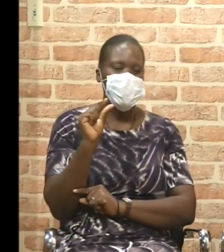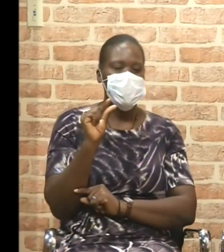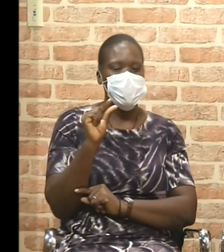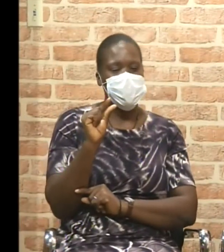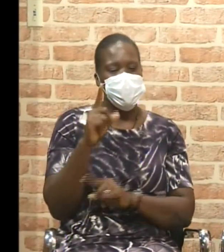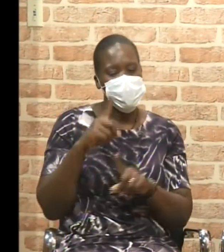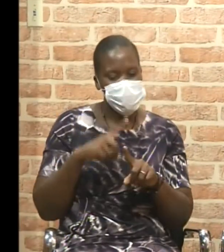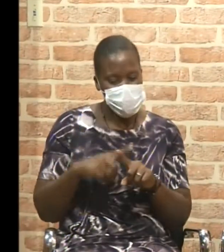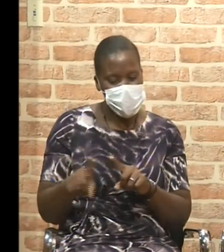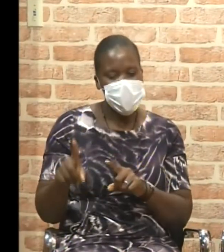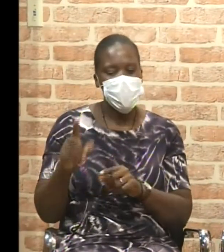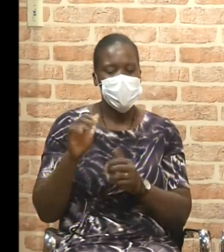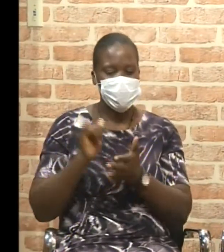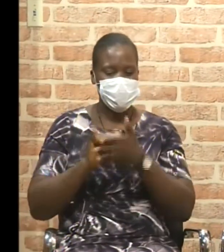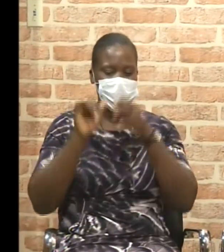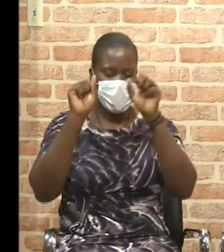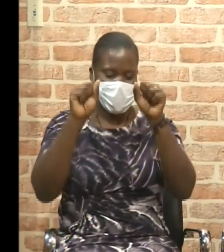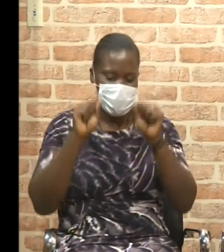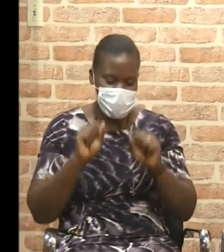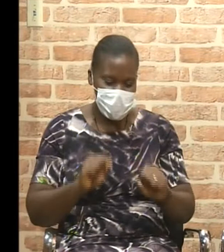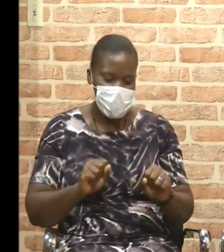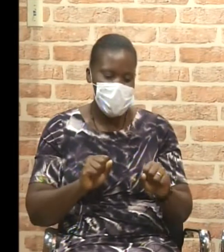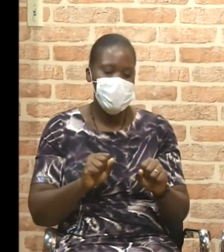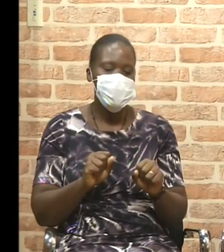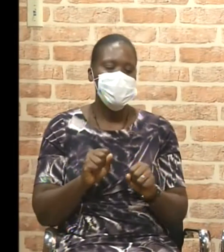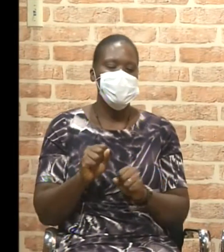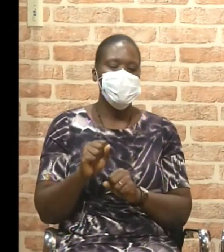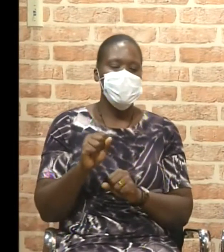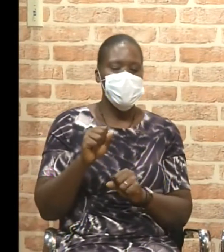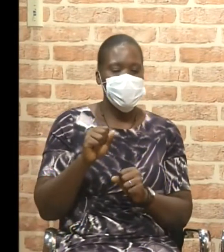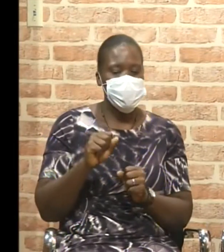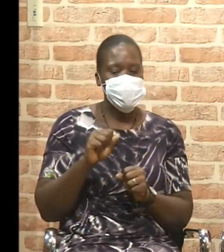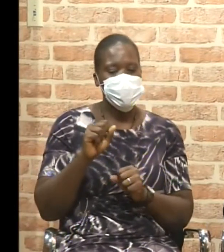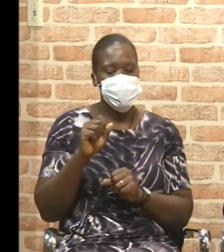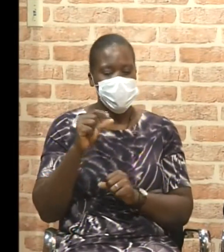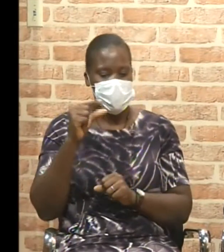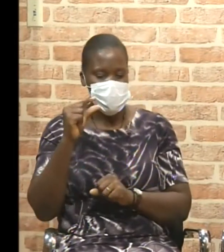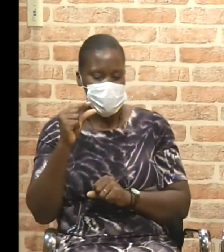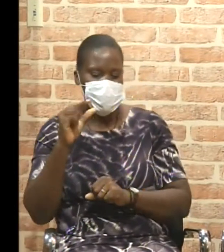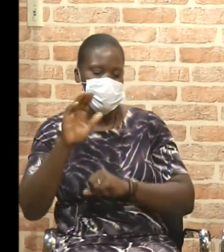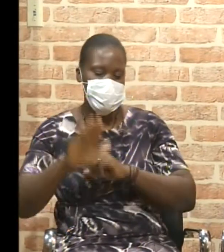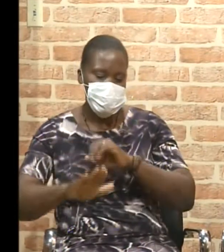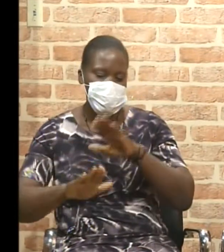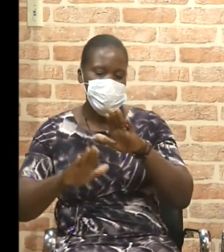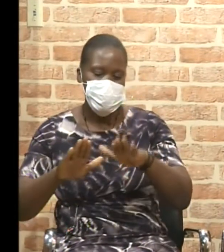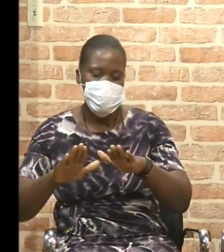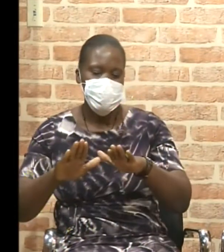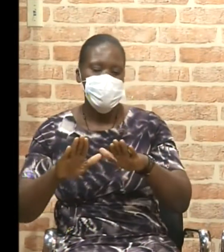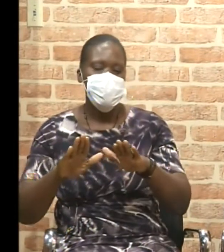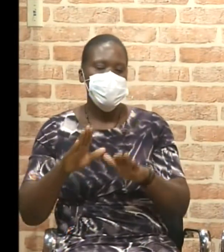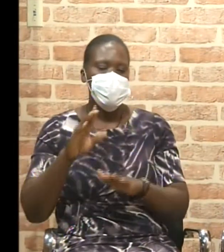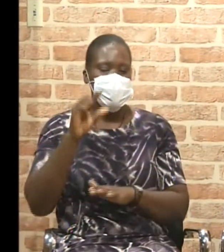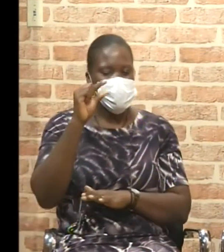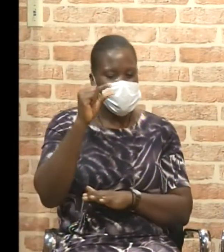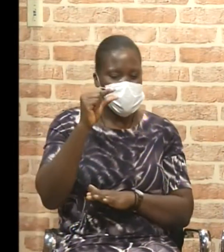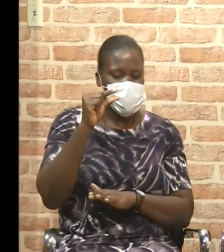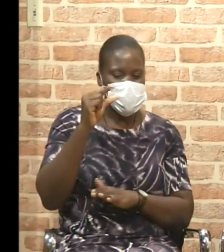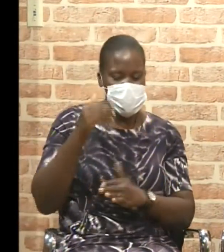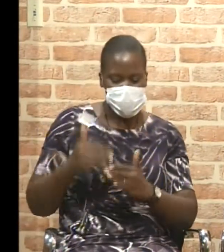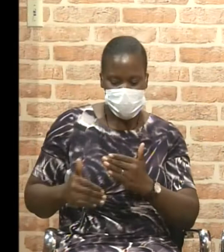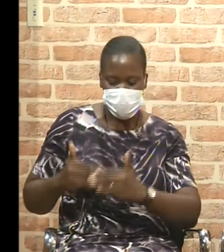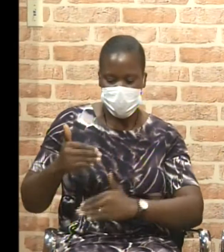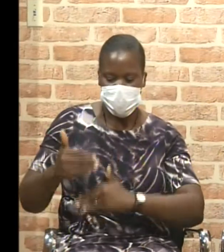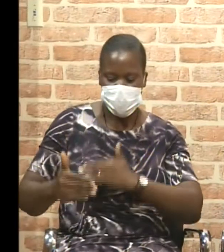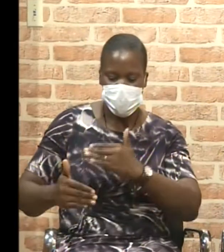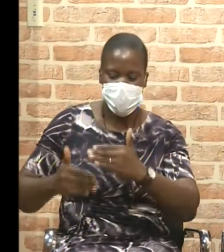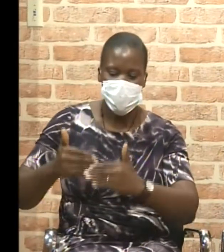général, mais au moins ça capable permettre que au moins moun nan li capable agir ti pa ti pa pour li capable gagner un gros business parce que gagne un pile moun handicapé